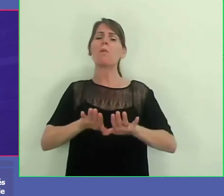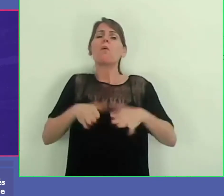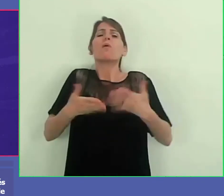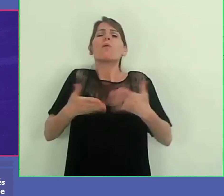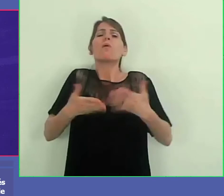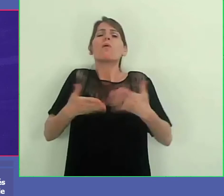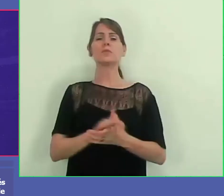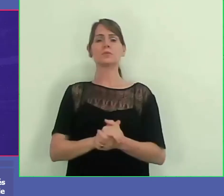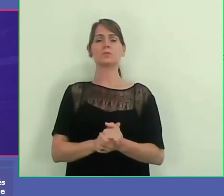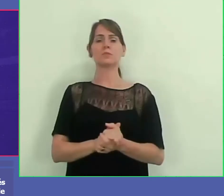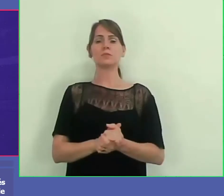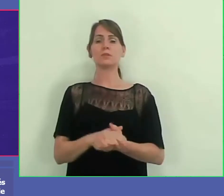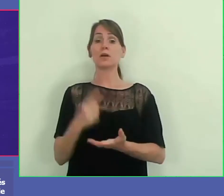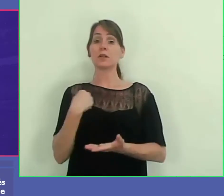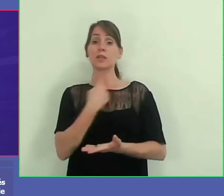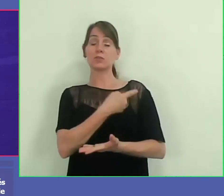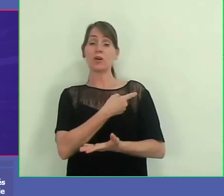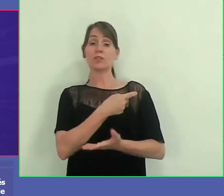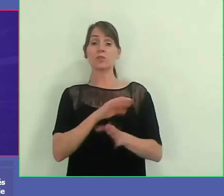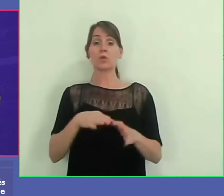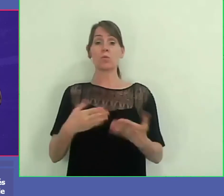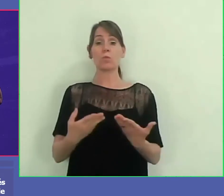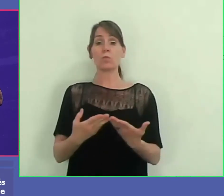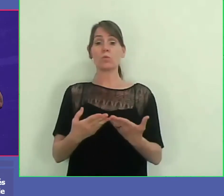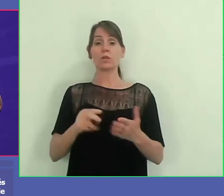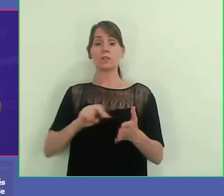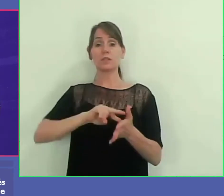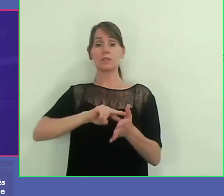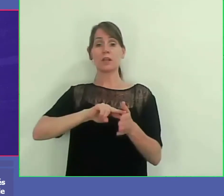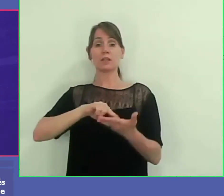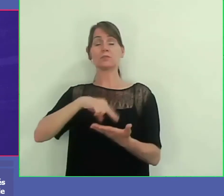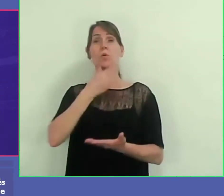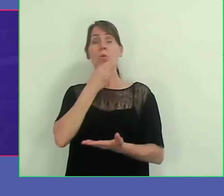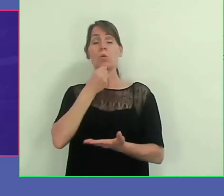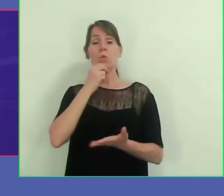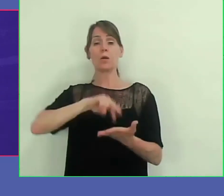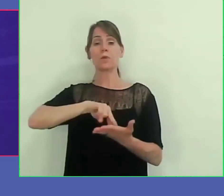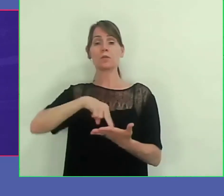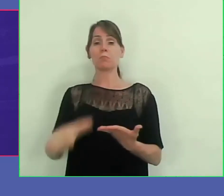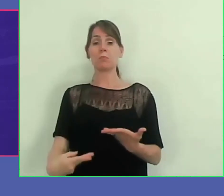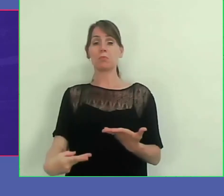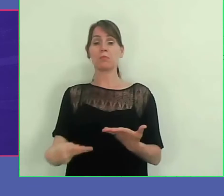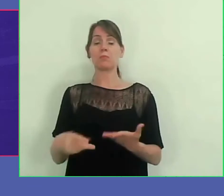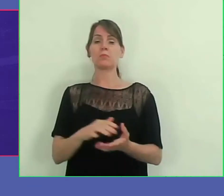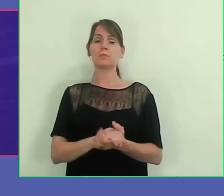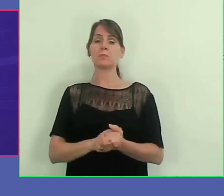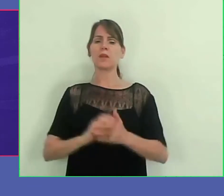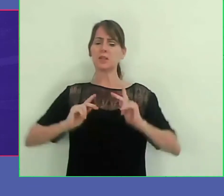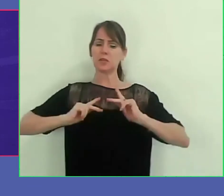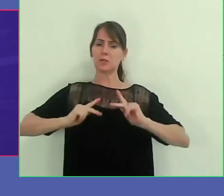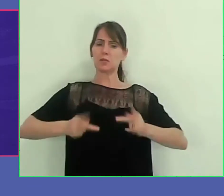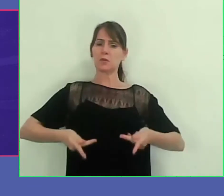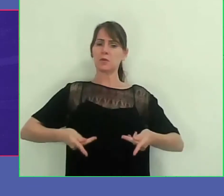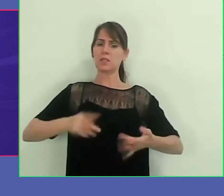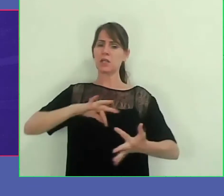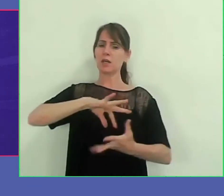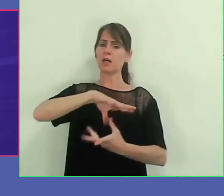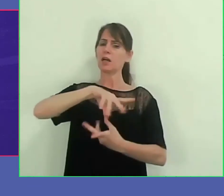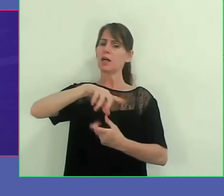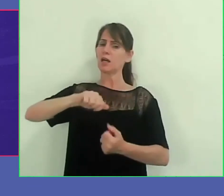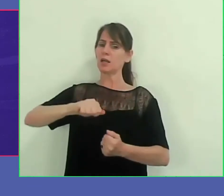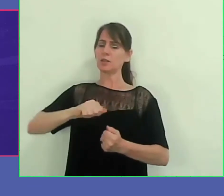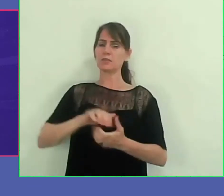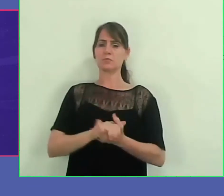herdamos na queda do homem, a natureza terrena, não temos nenhuma